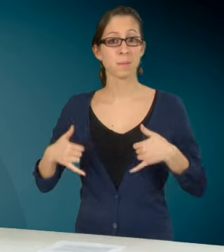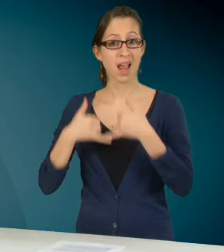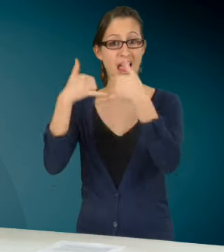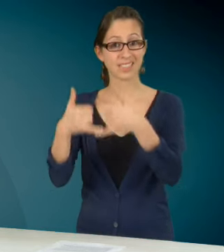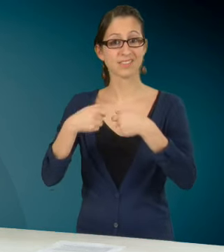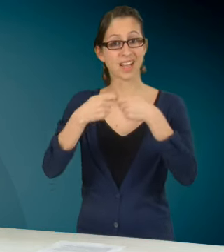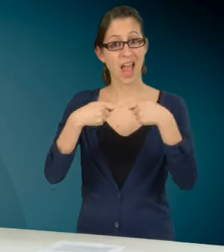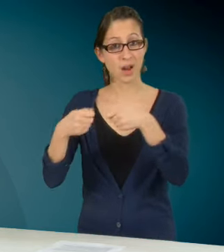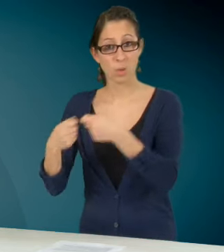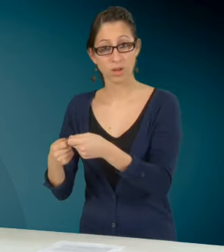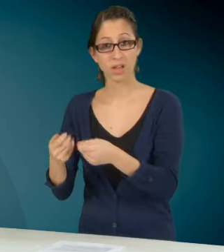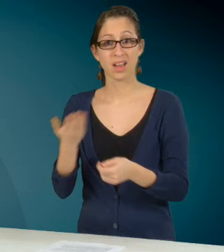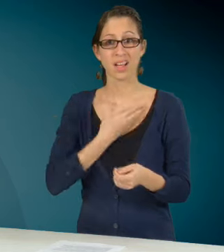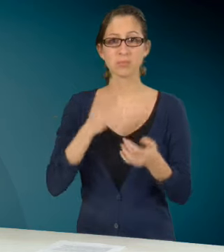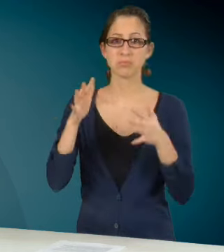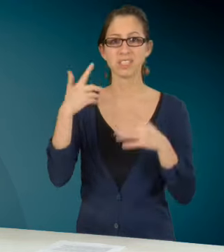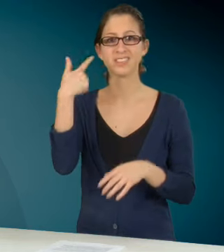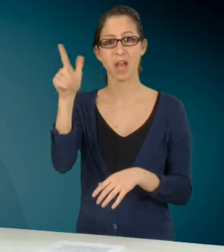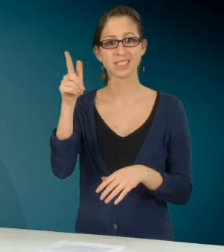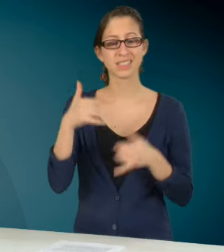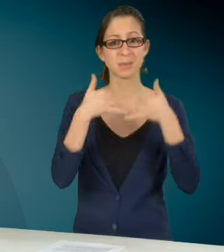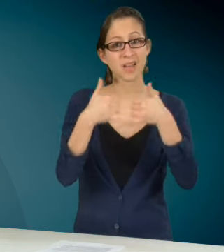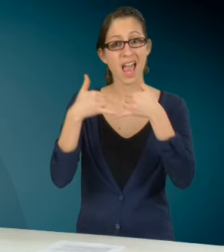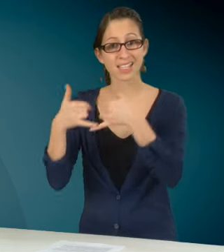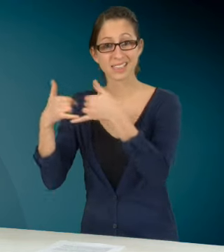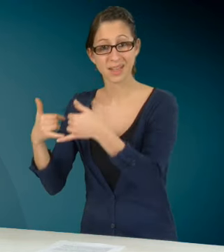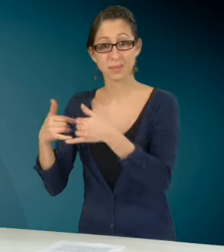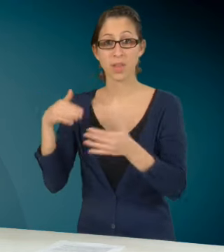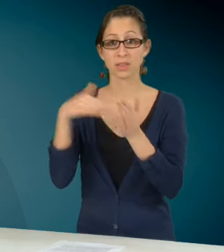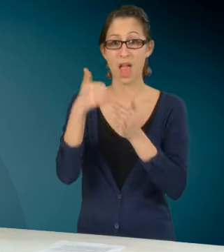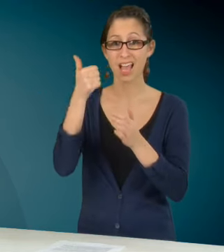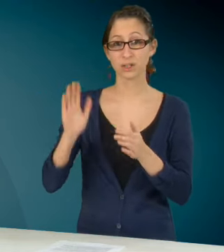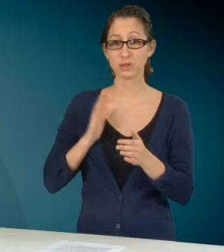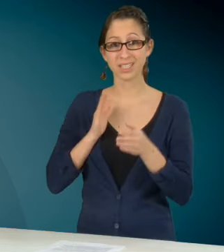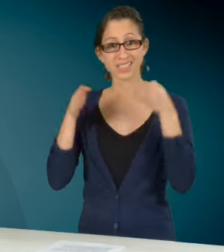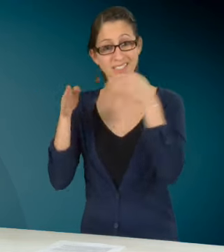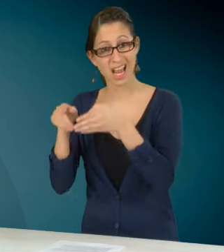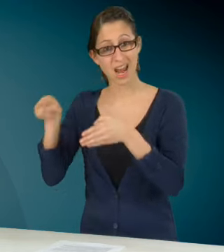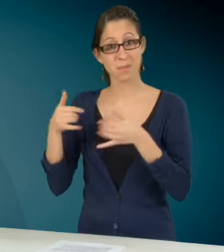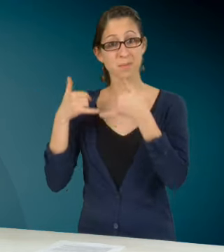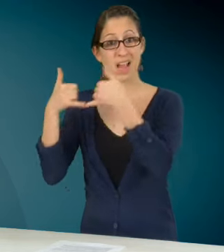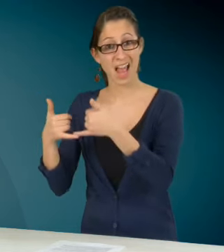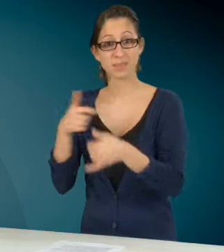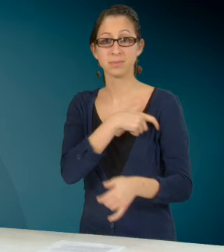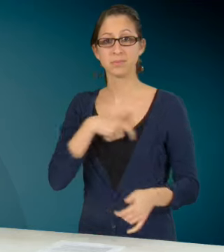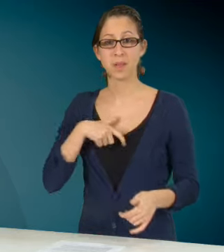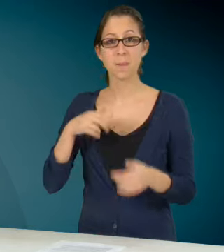die preisverleihung mit übergabe von 20 preisen statt eine spezielle auszeichnung ist der